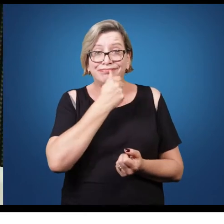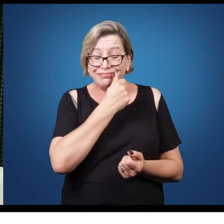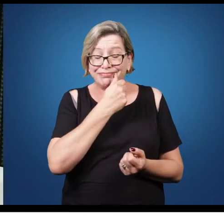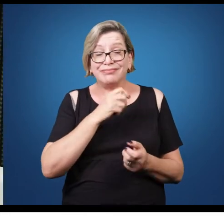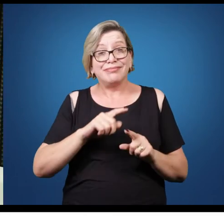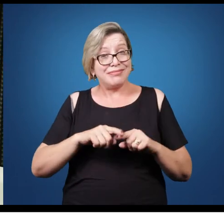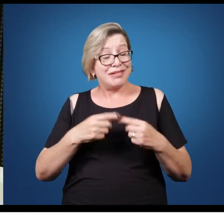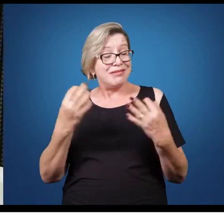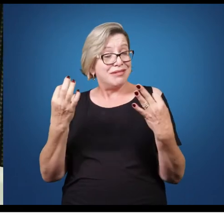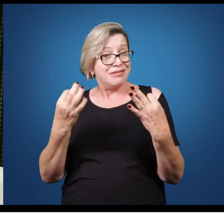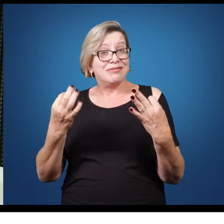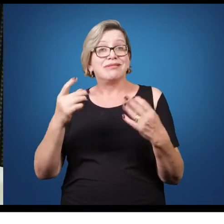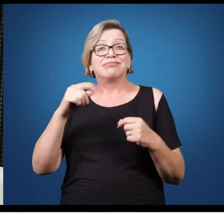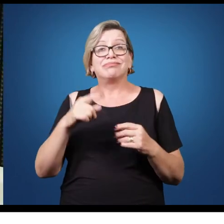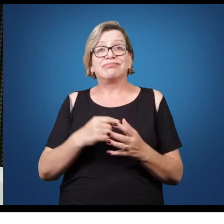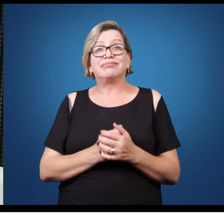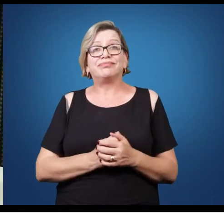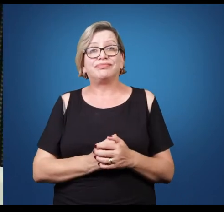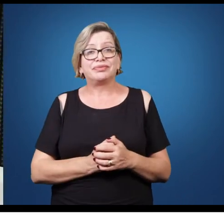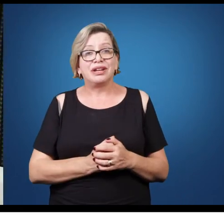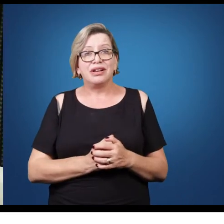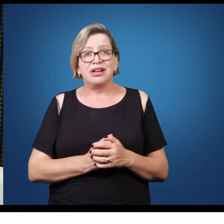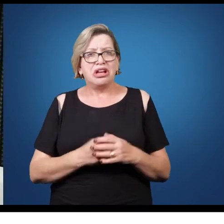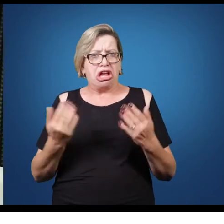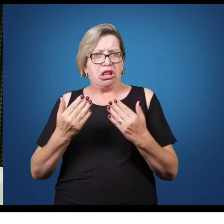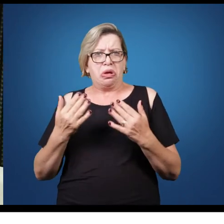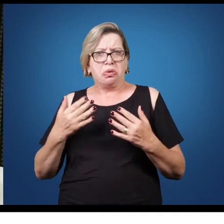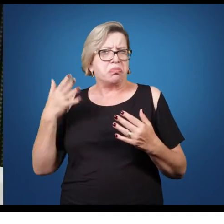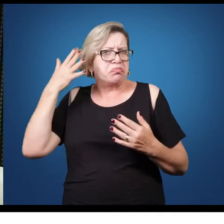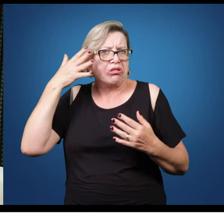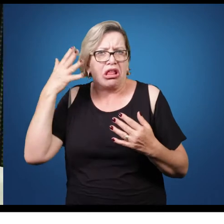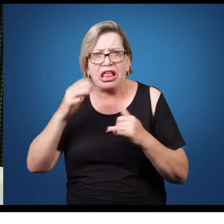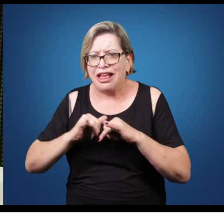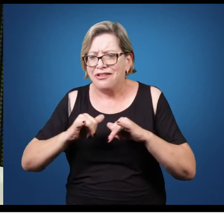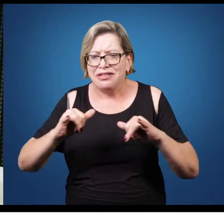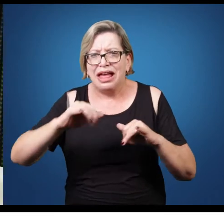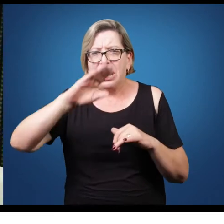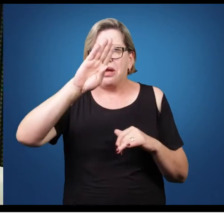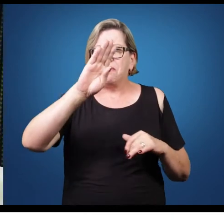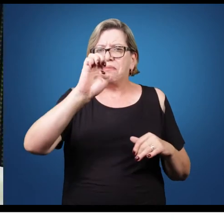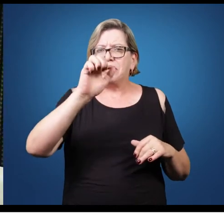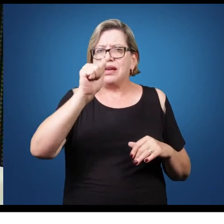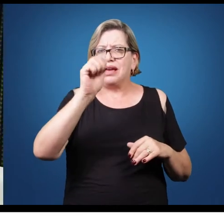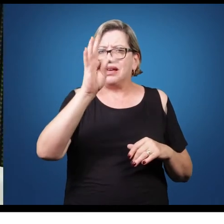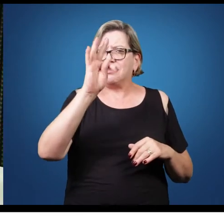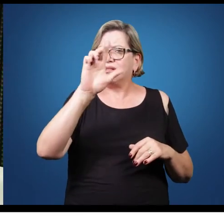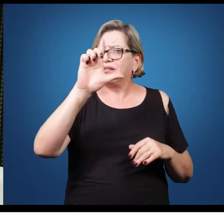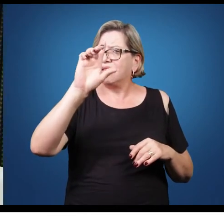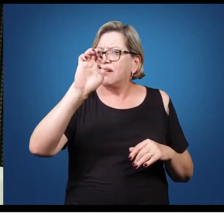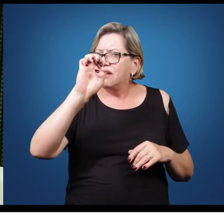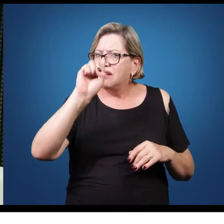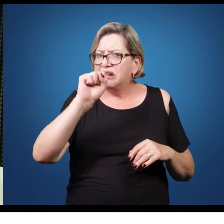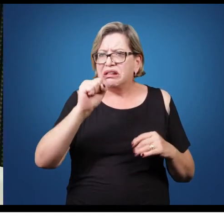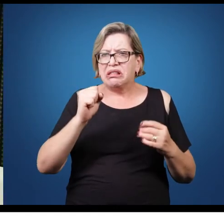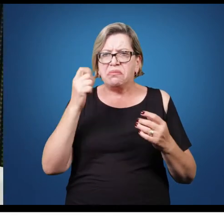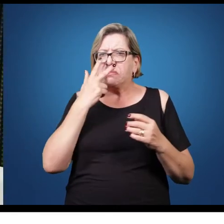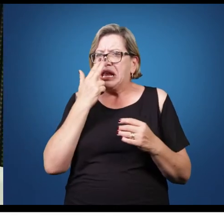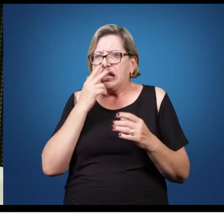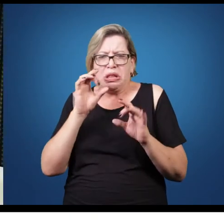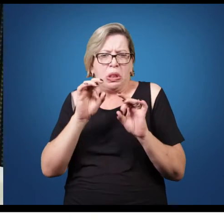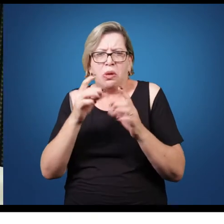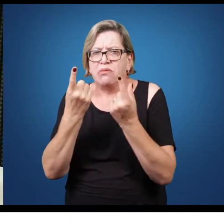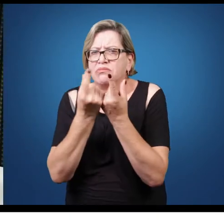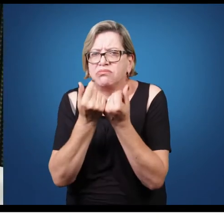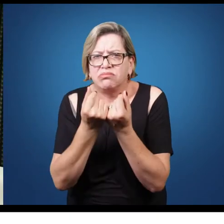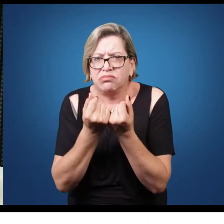geniais então esse discurso não quer dizer que os bittles é uma banda comercial foi utilizada aí como é né